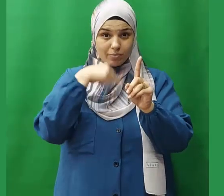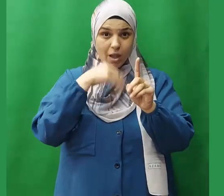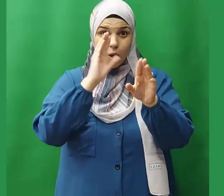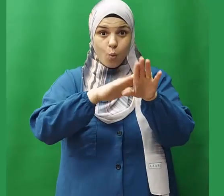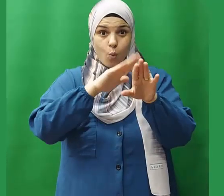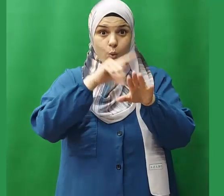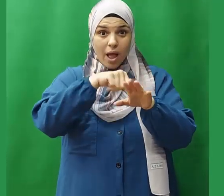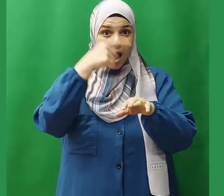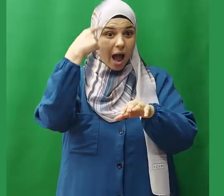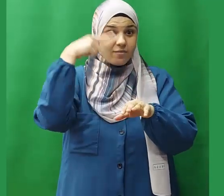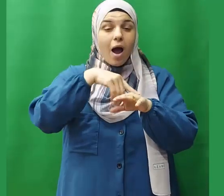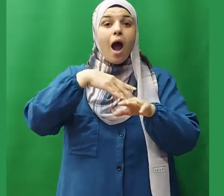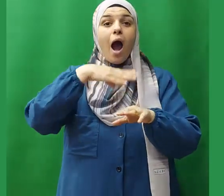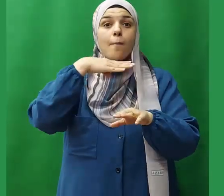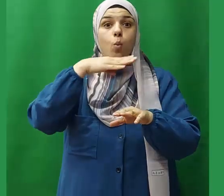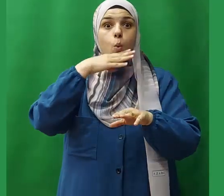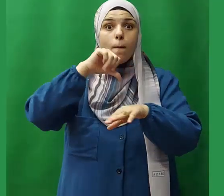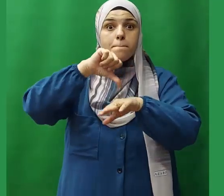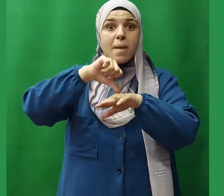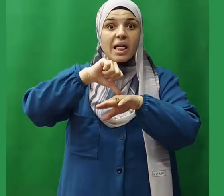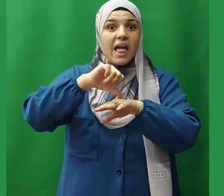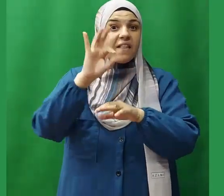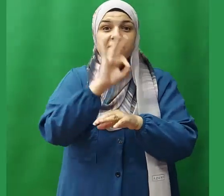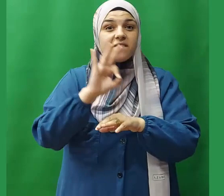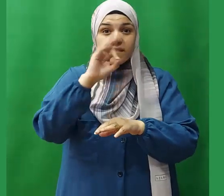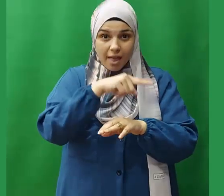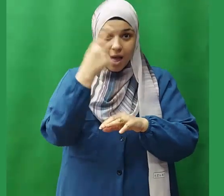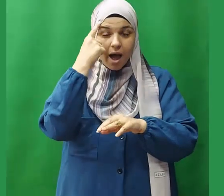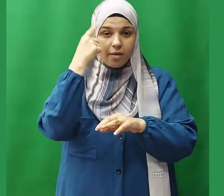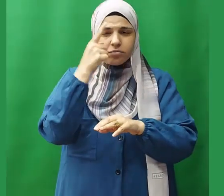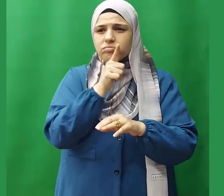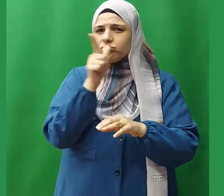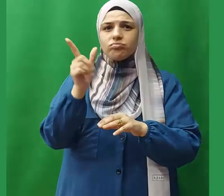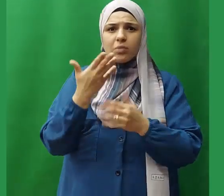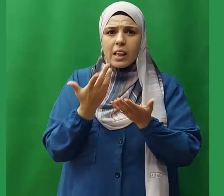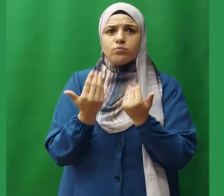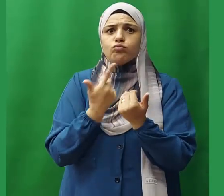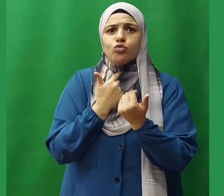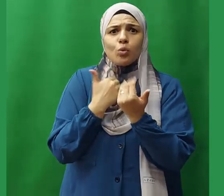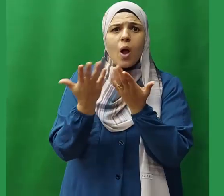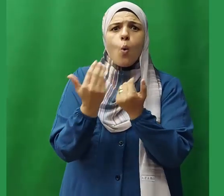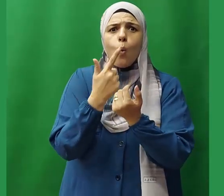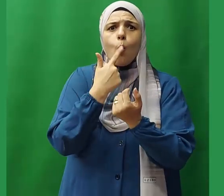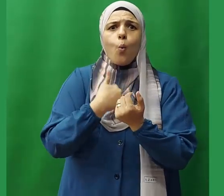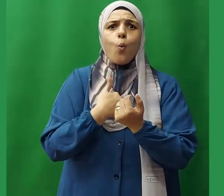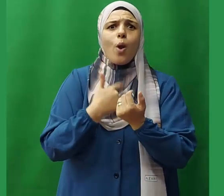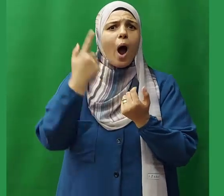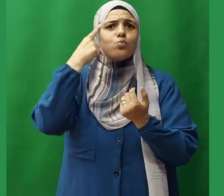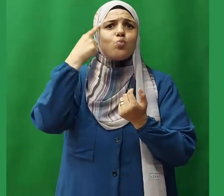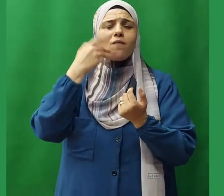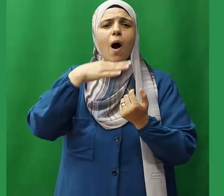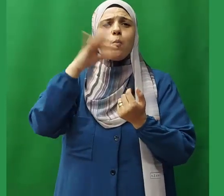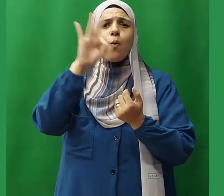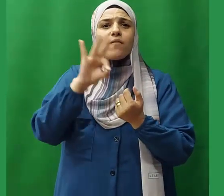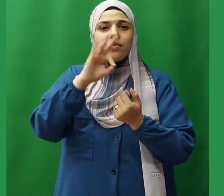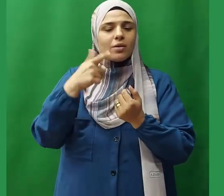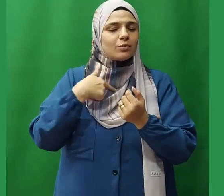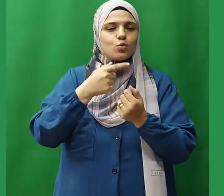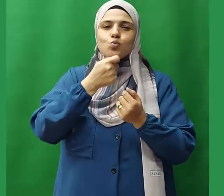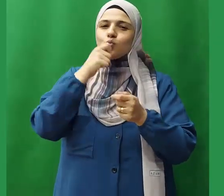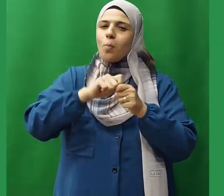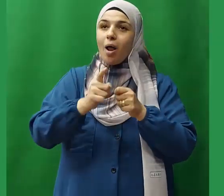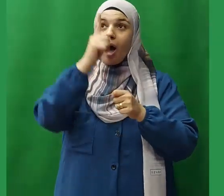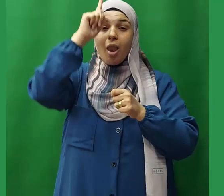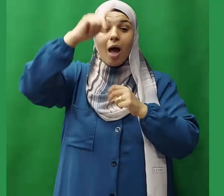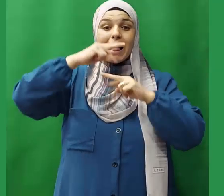افلا ابشرك بما لقي الله به اباك قال بلى يا رسول الله قال ما